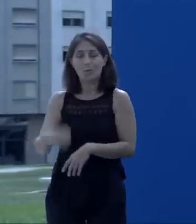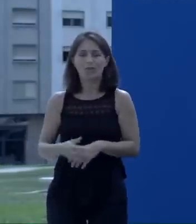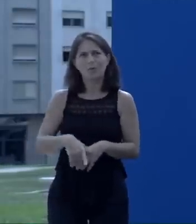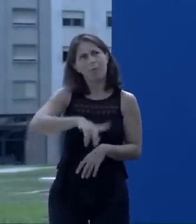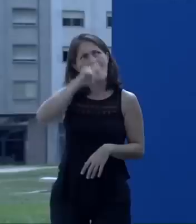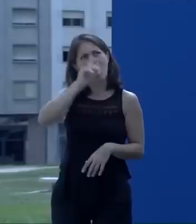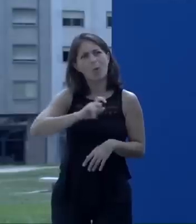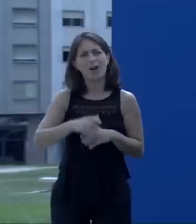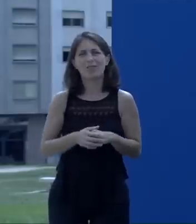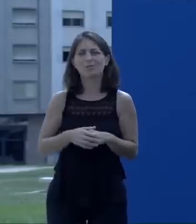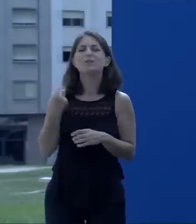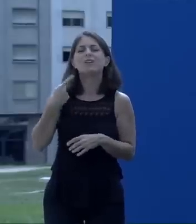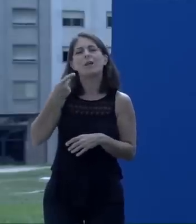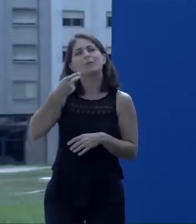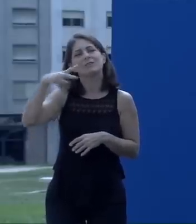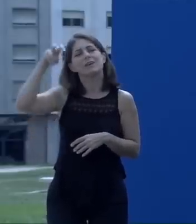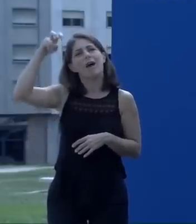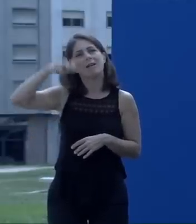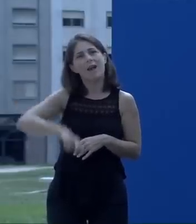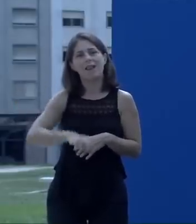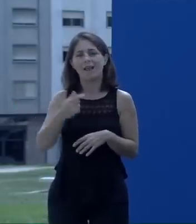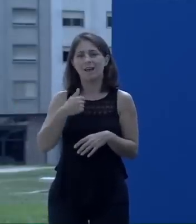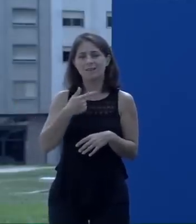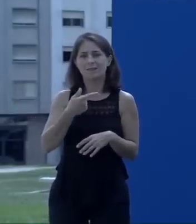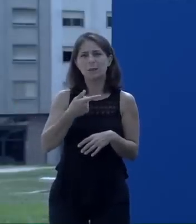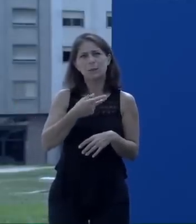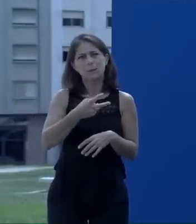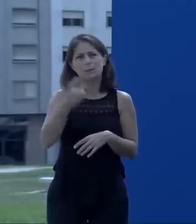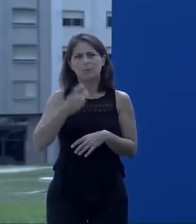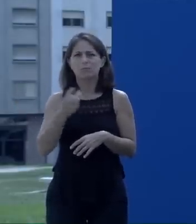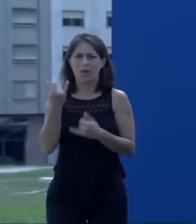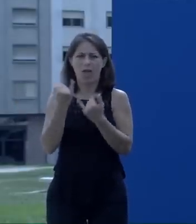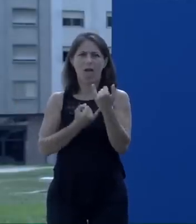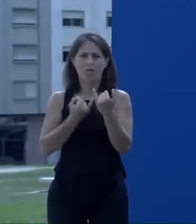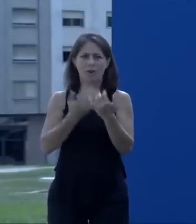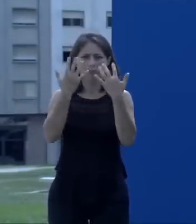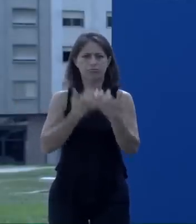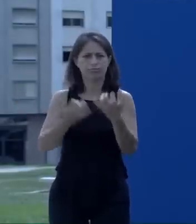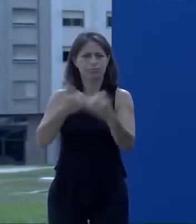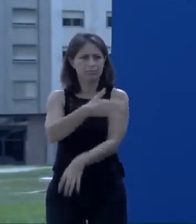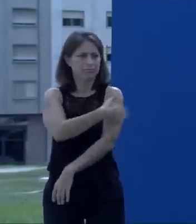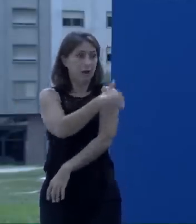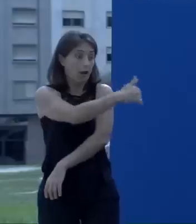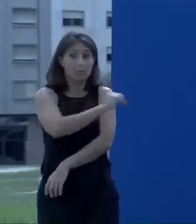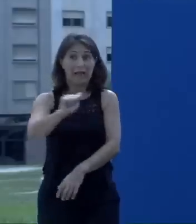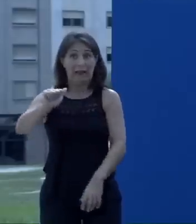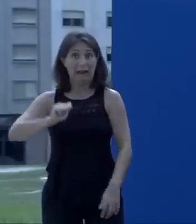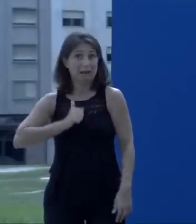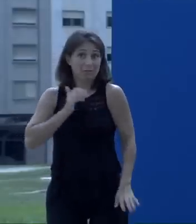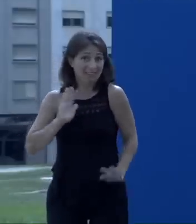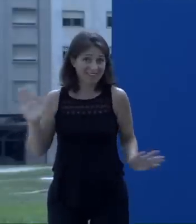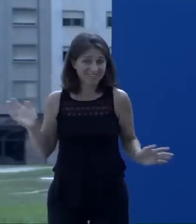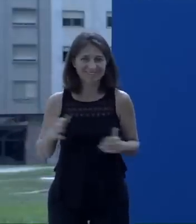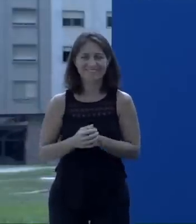Acórdome baixar el pola escaleira, vir polo salón de actos do Masculino e pararse ao meu lado. Foi casualidade na vida, desde